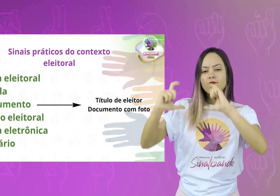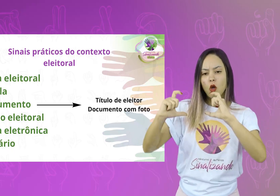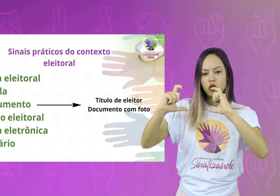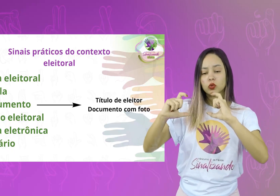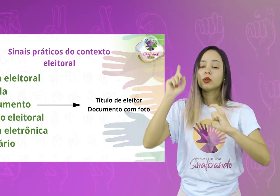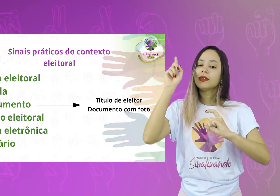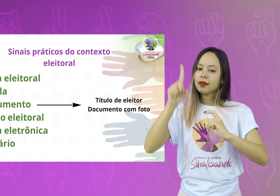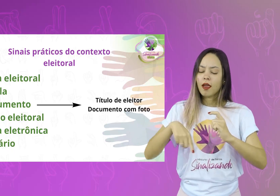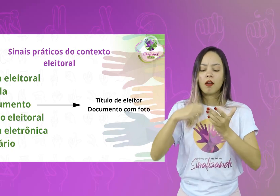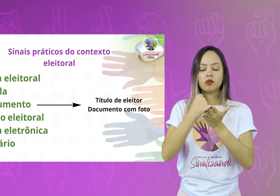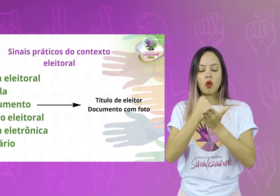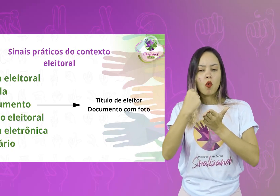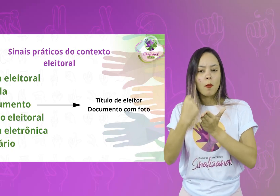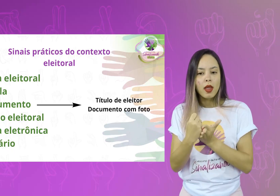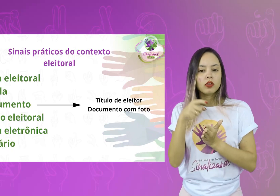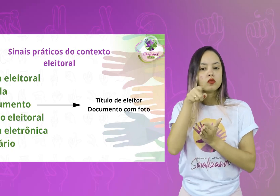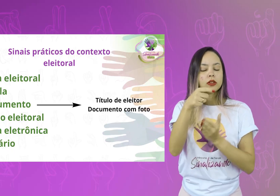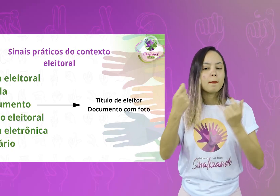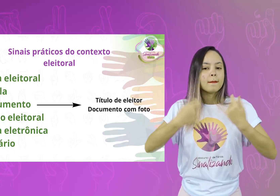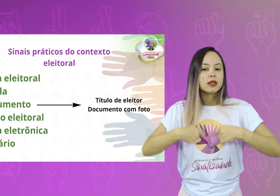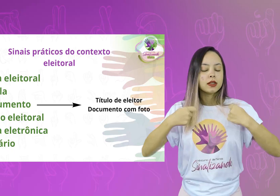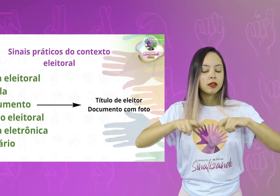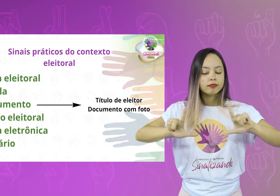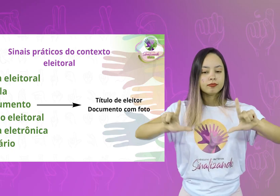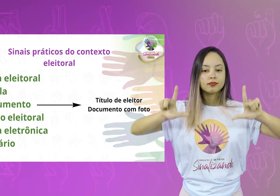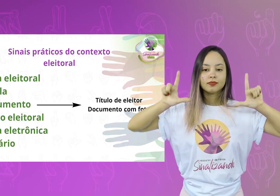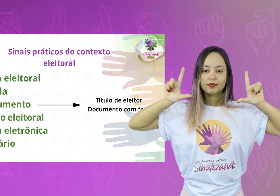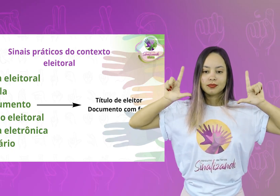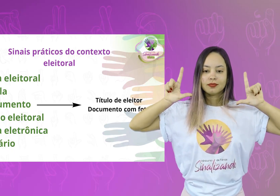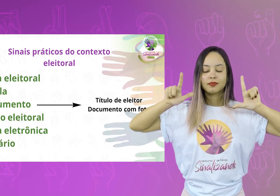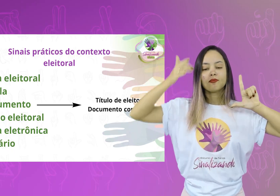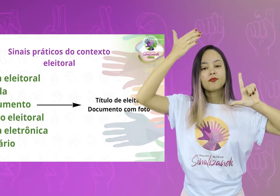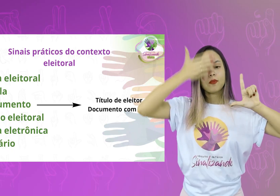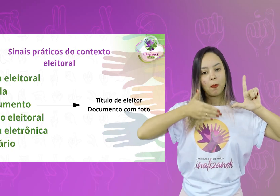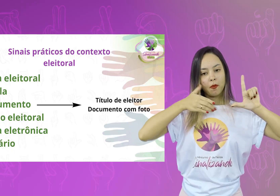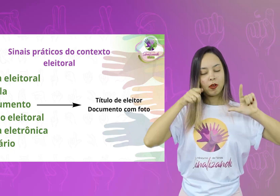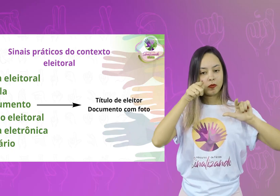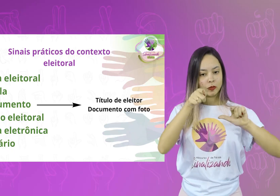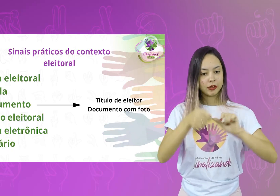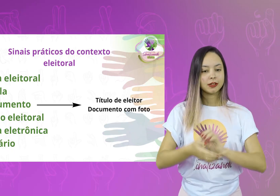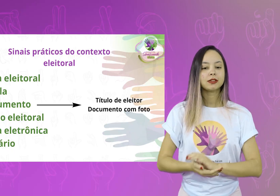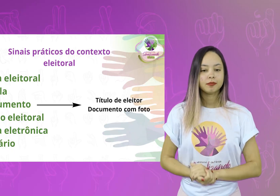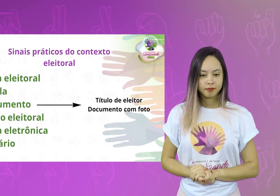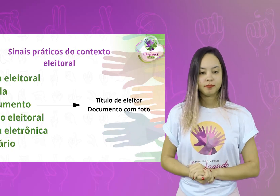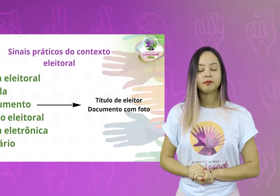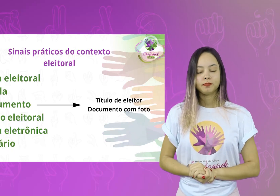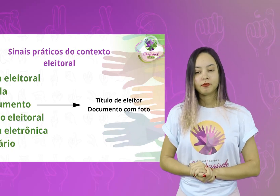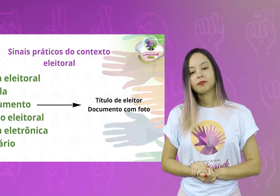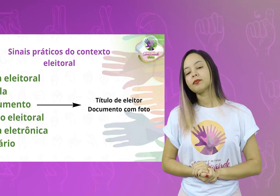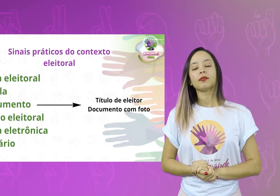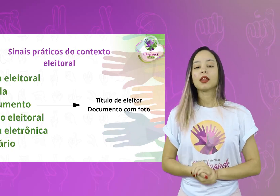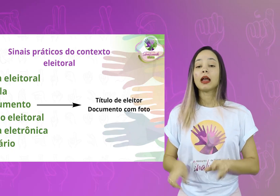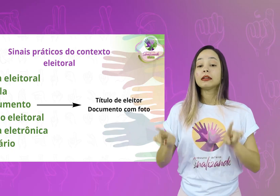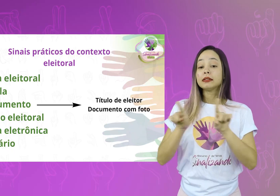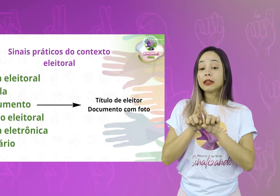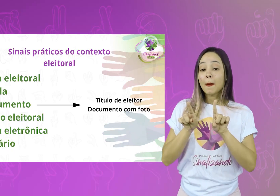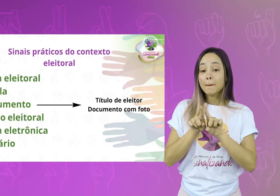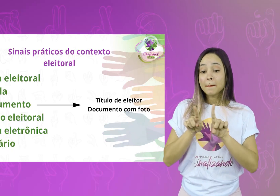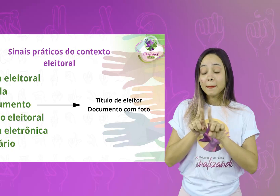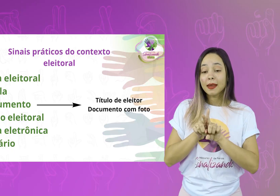usa. E o documento com foto, que é o documento que tem a sua foto que vai provar que é você naquele momento.